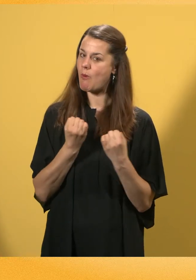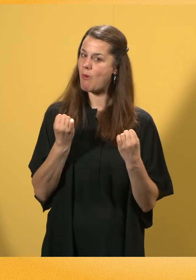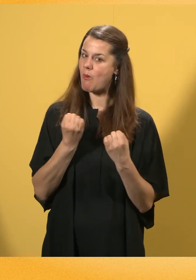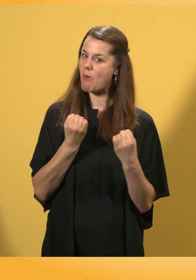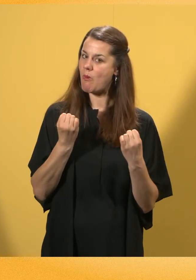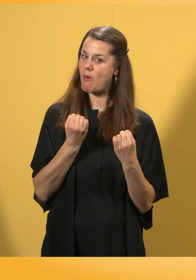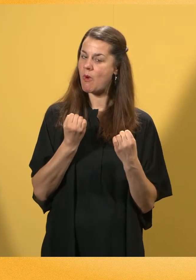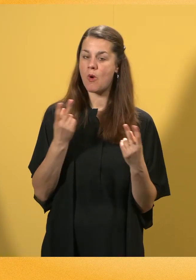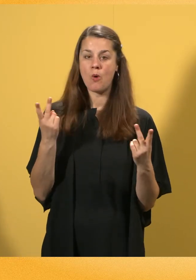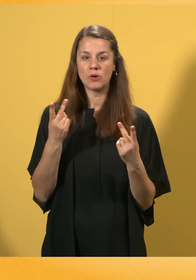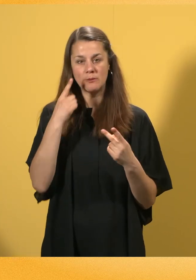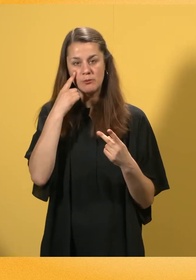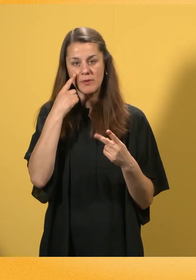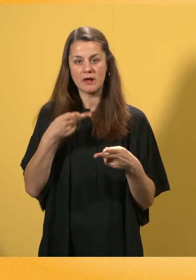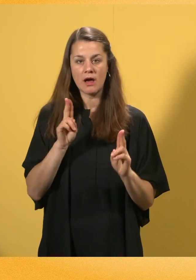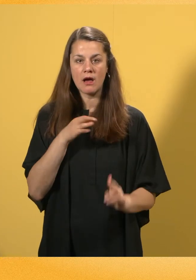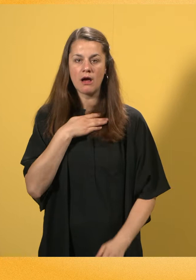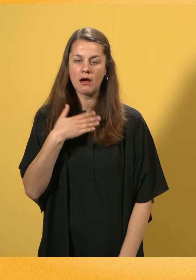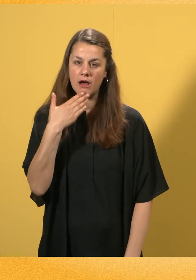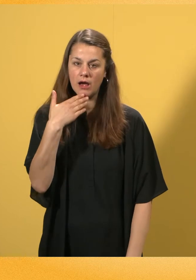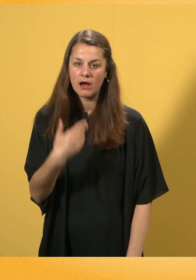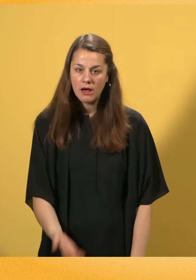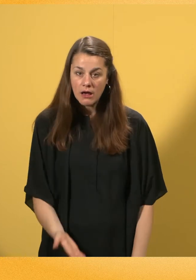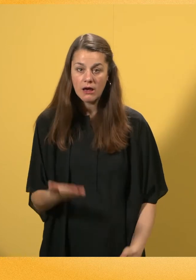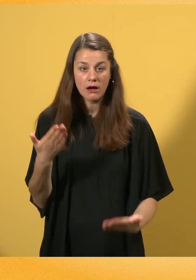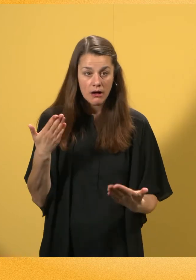wie Aha-Momente?